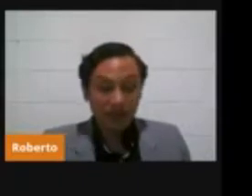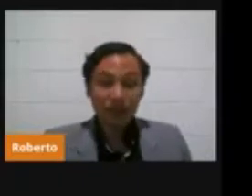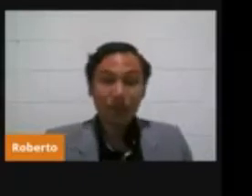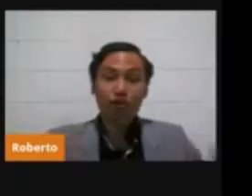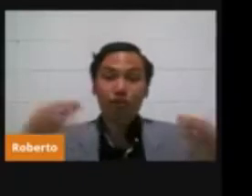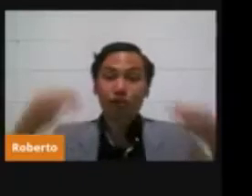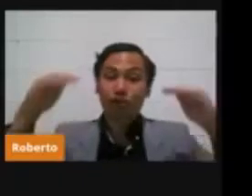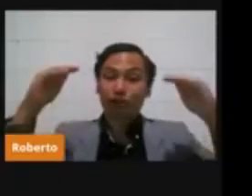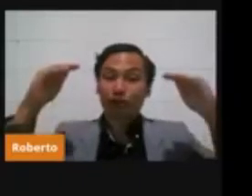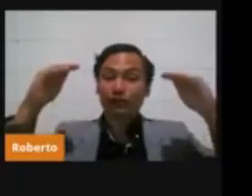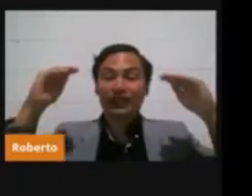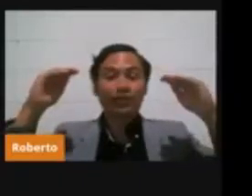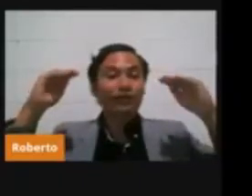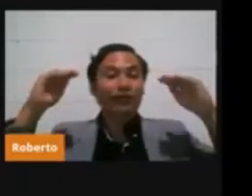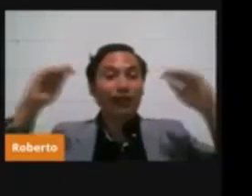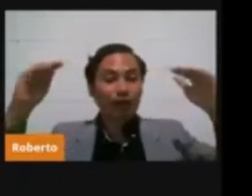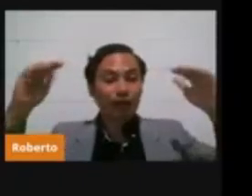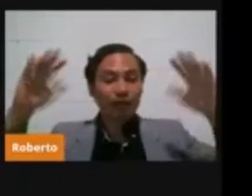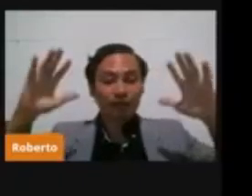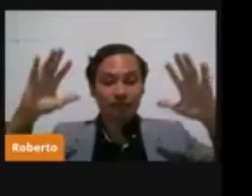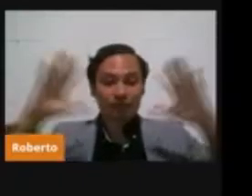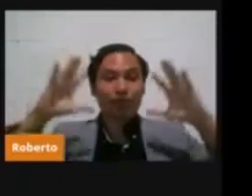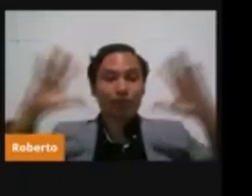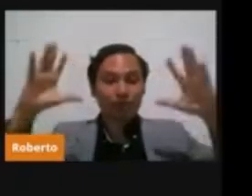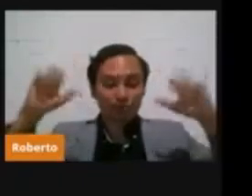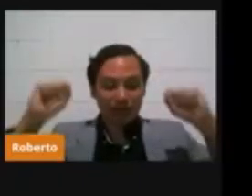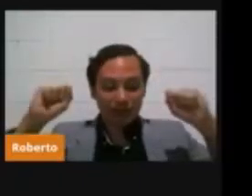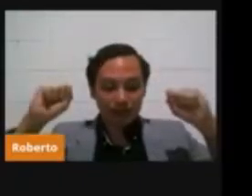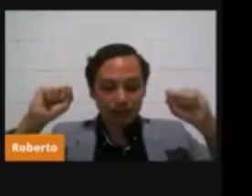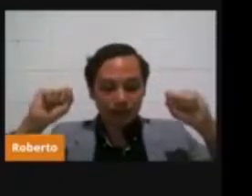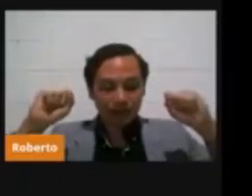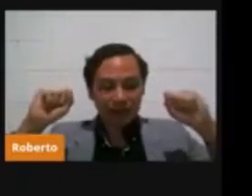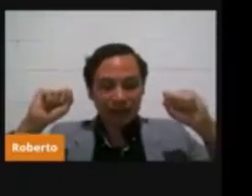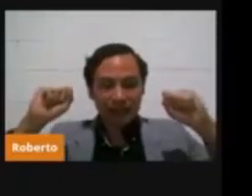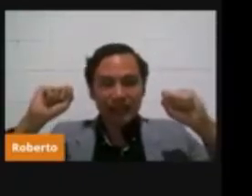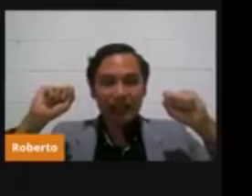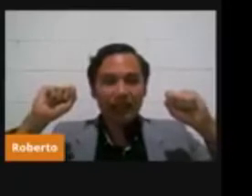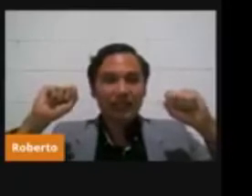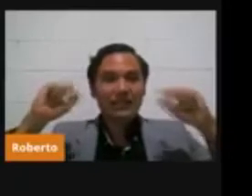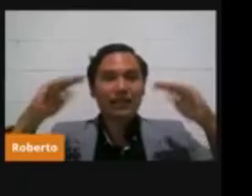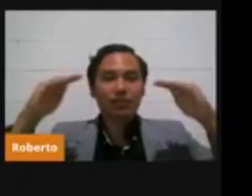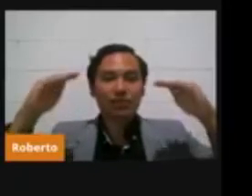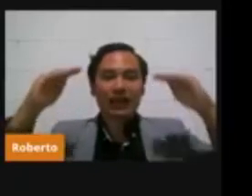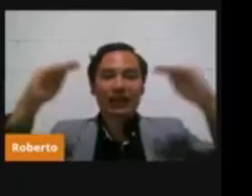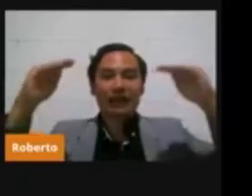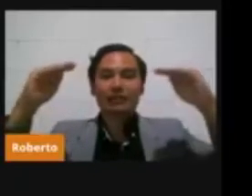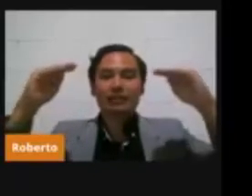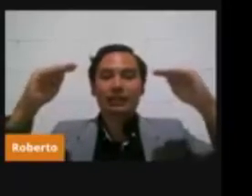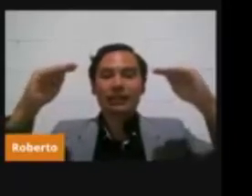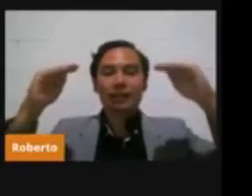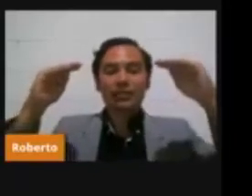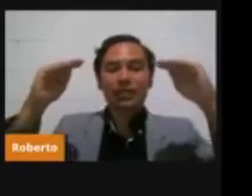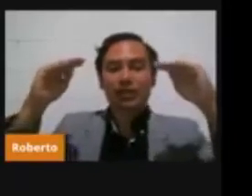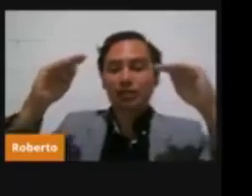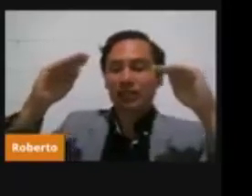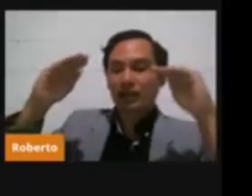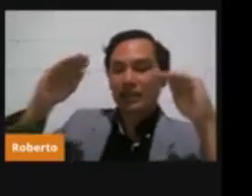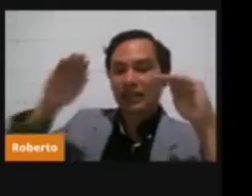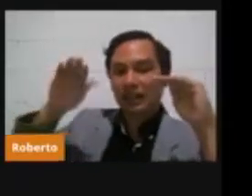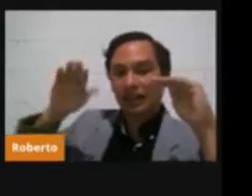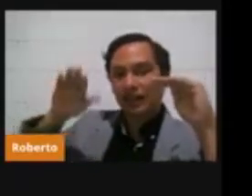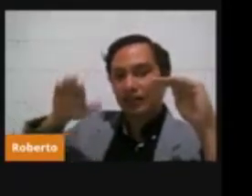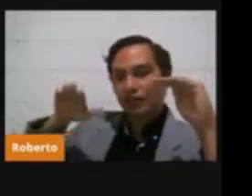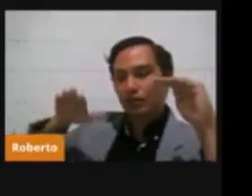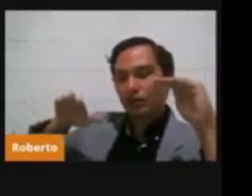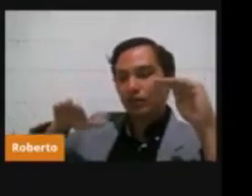sería más o menos como nosotros tenemos valor, nosotros somos valiosos, y estamos acá. Y las personas con